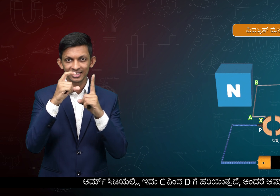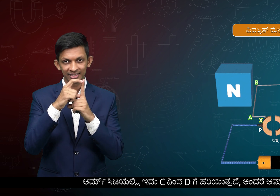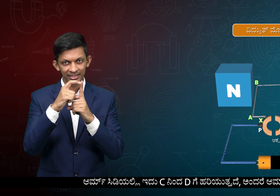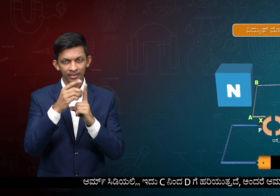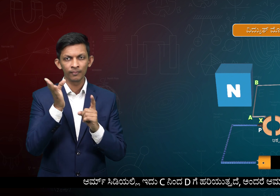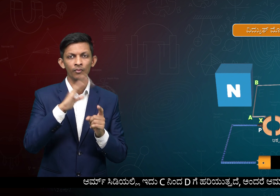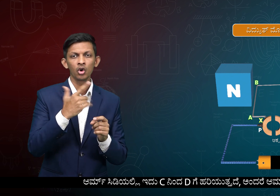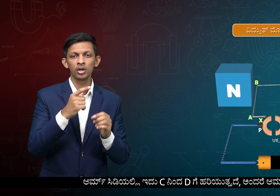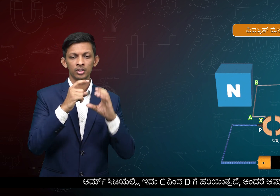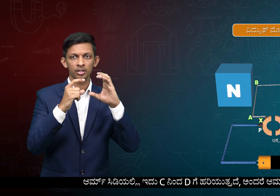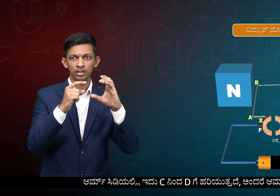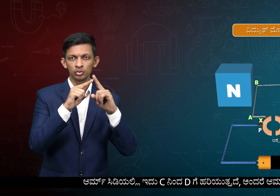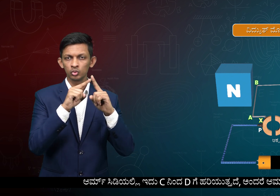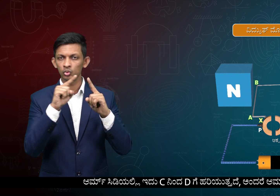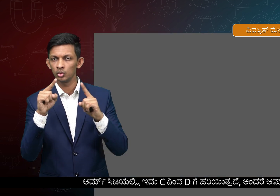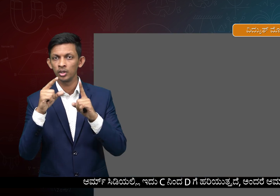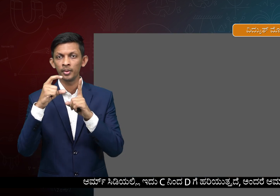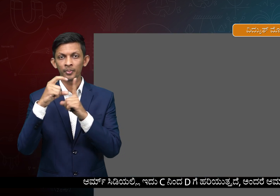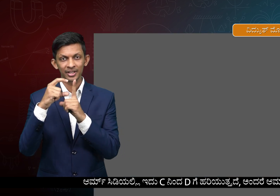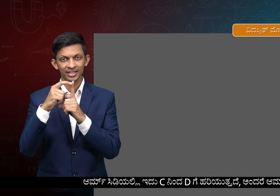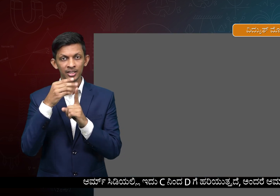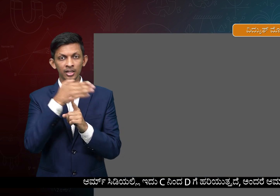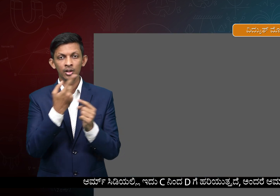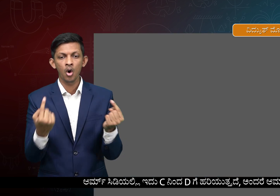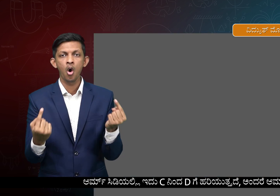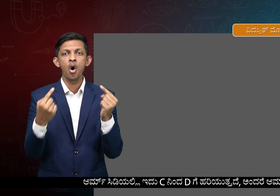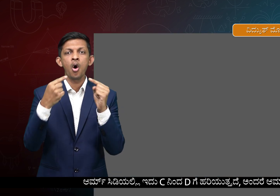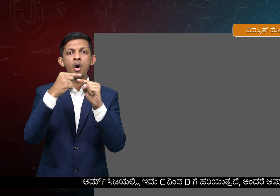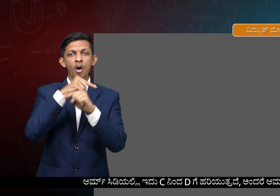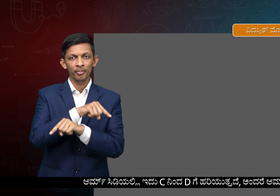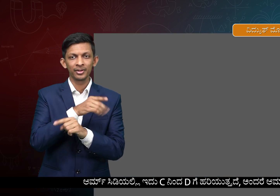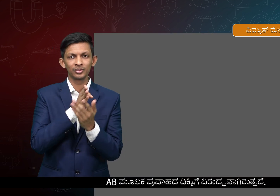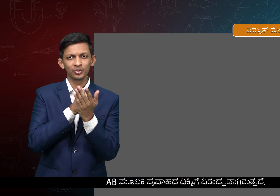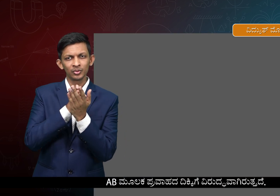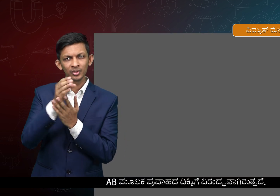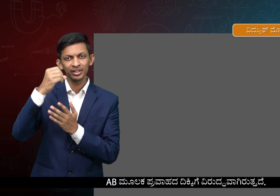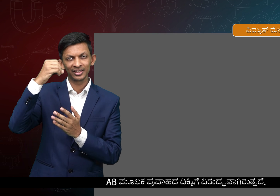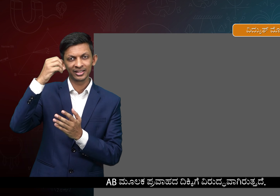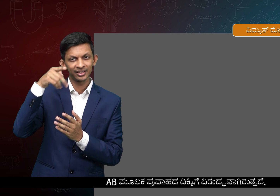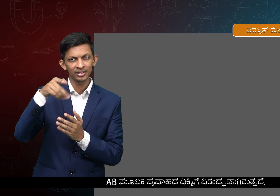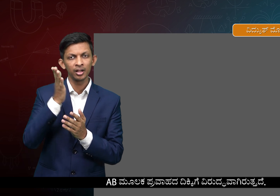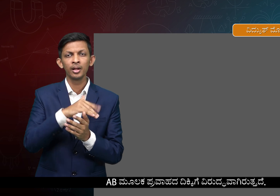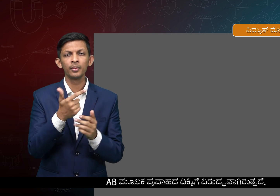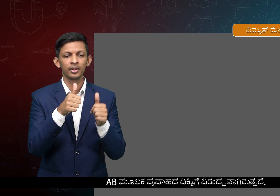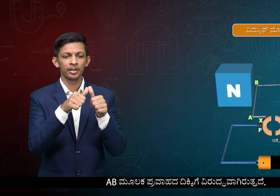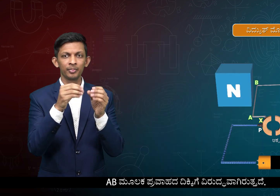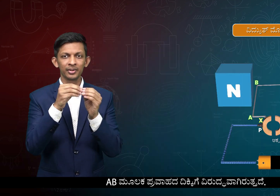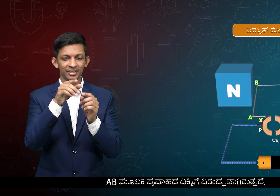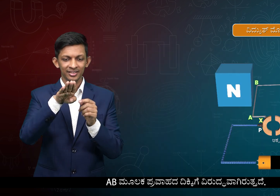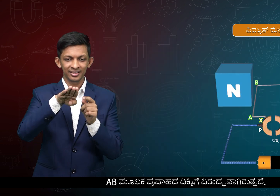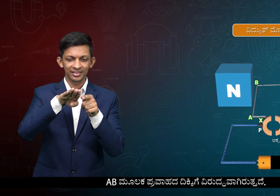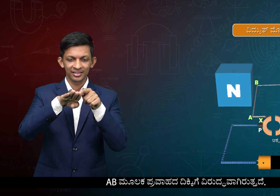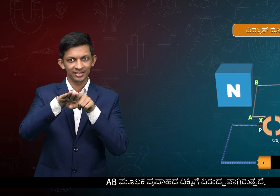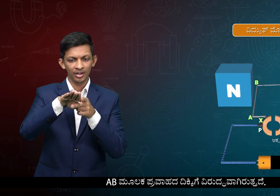ಆರ್ಮ್ ಸಿಡಿಯಲ್ಲಿ ಇದು C ನಿಂದ Dಗೆ ಹರಿಯುತ್ತದೆ, ಅಂದರೆ ಆರ್ಮ್ AB ಮೂಲಕ ಪ್ರವಾಹದ